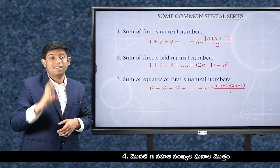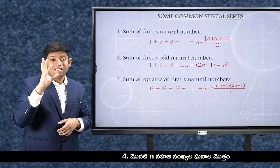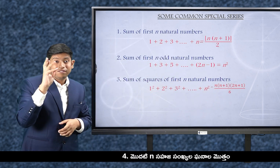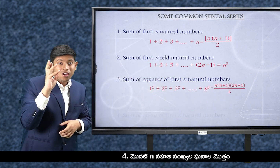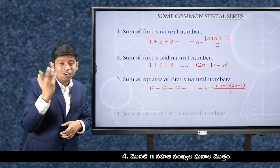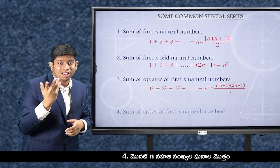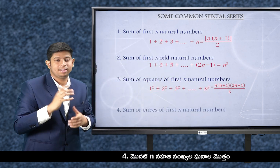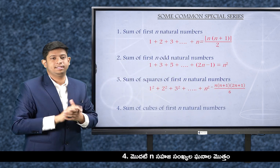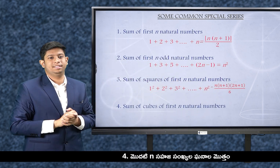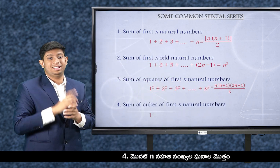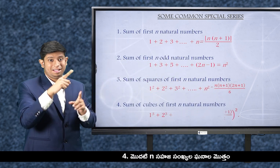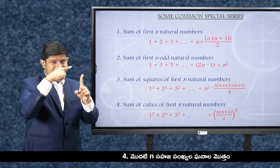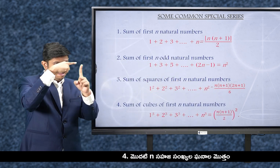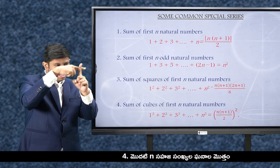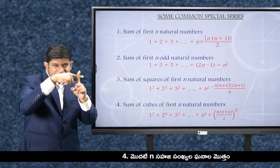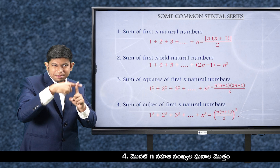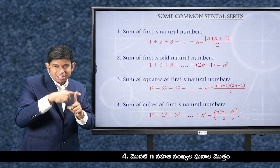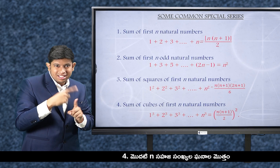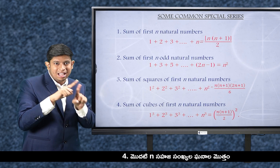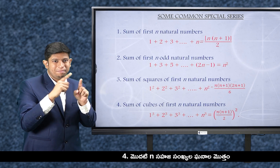4. మొదటి n సహజ సంఖ్యల ఘనాల మొత్తం.